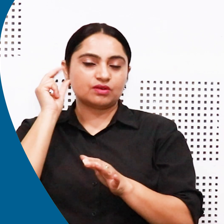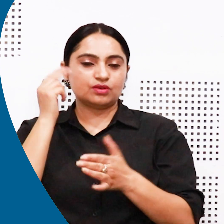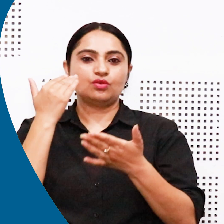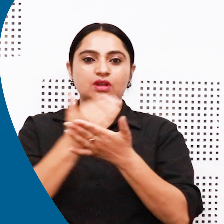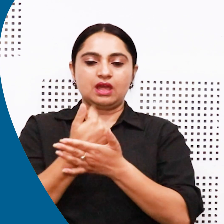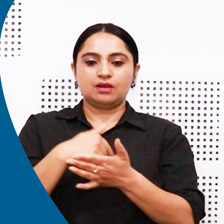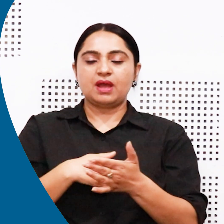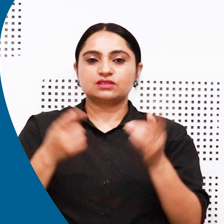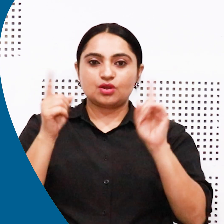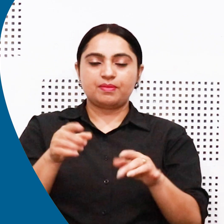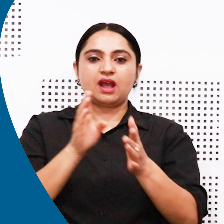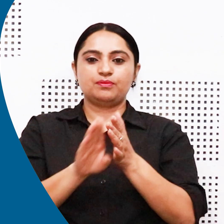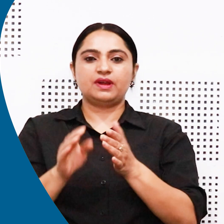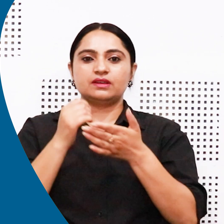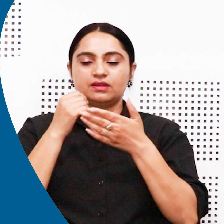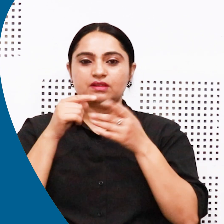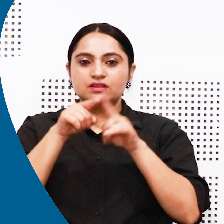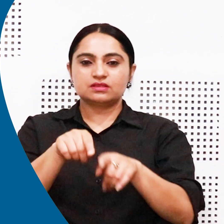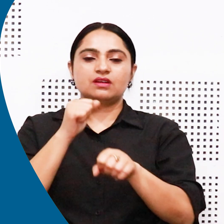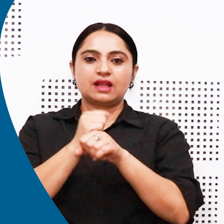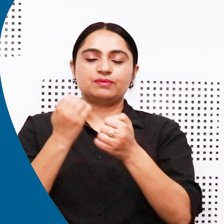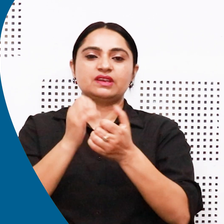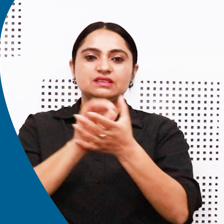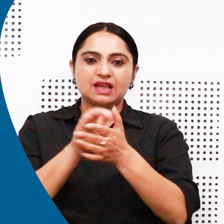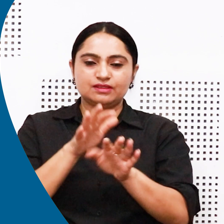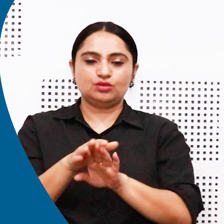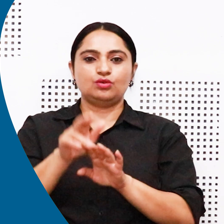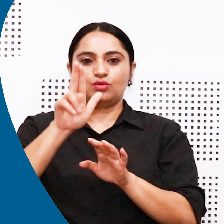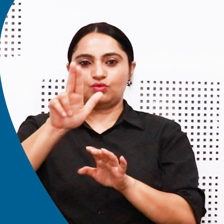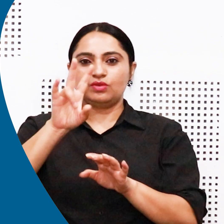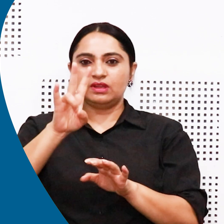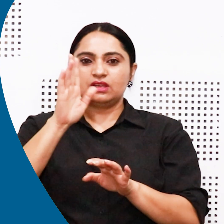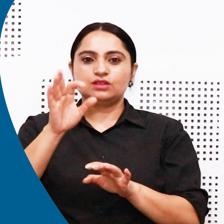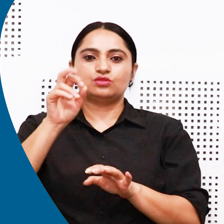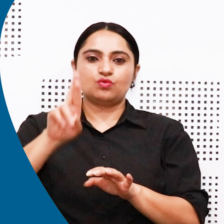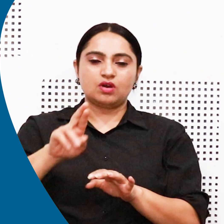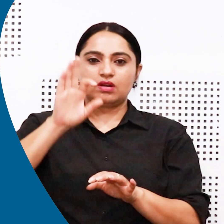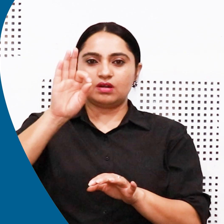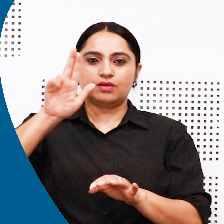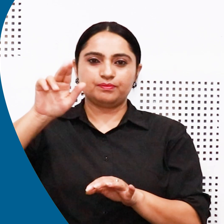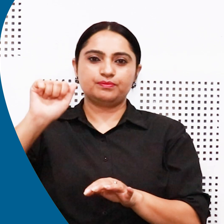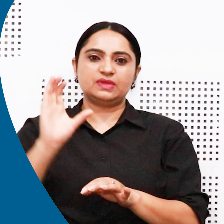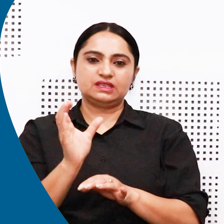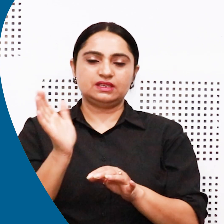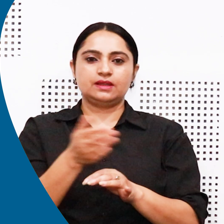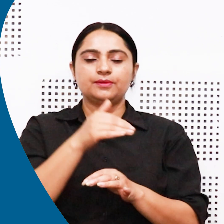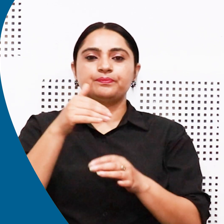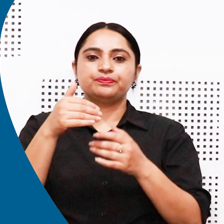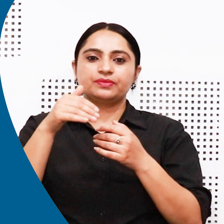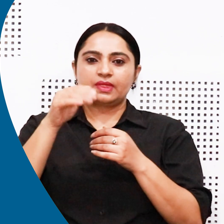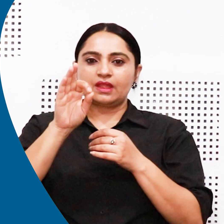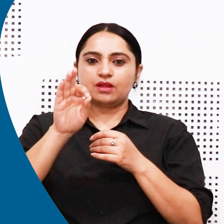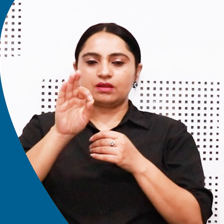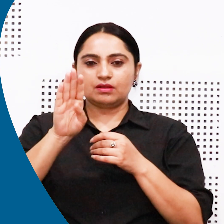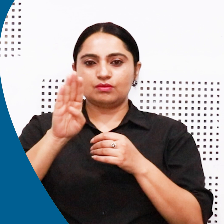पालिकाको आजको अङ्कबाट सहकर्मी साथीहरू ईश्वर साउद, विमला गिरी, विजय बौडेल, तुलाकान्त बगाले,